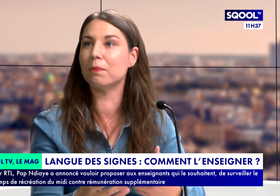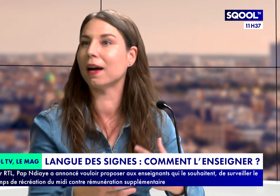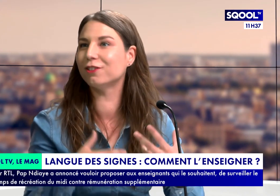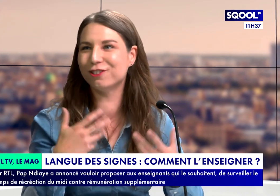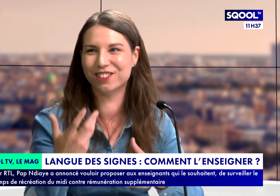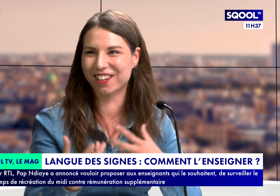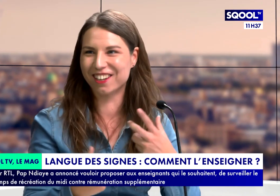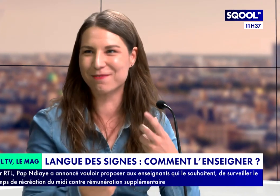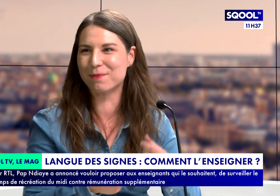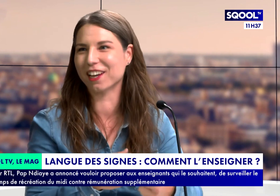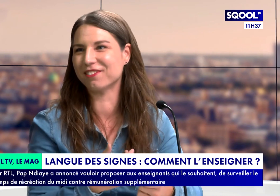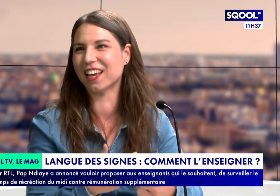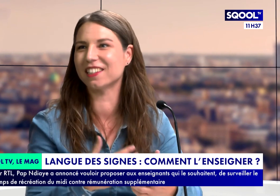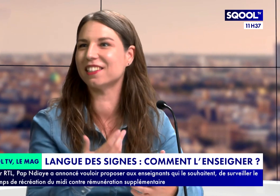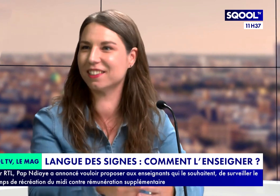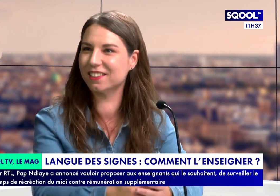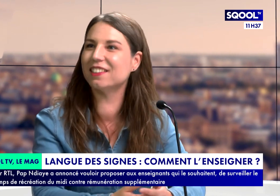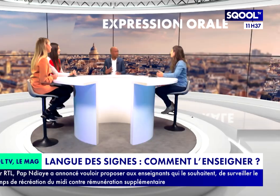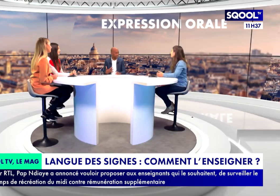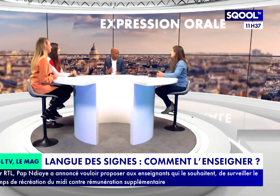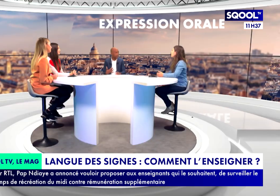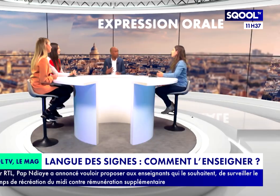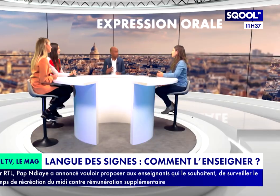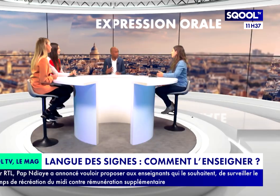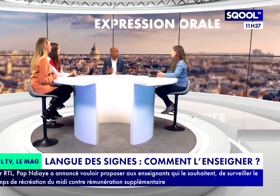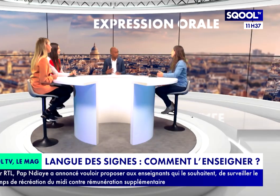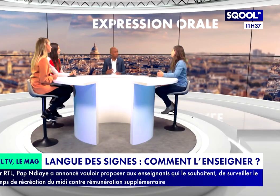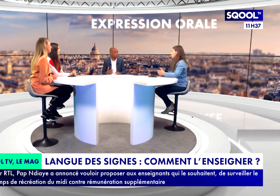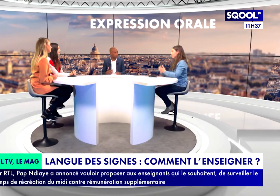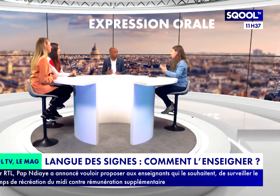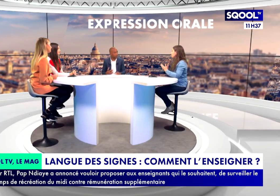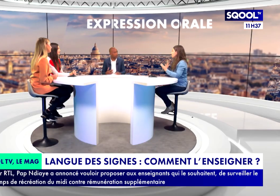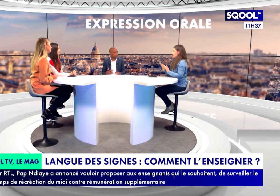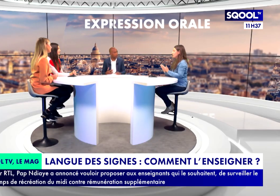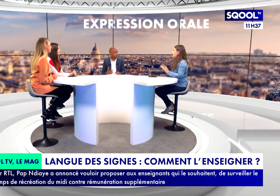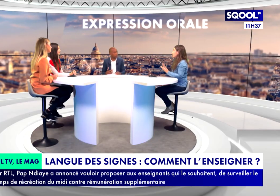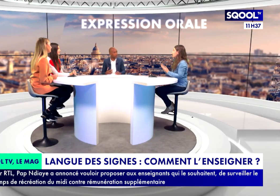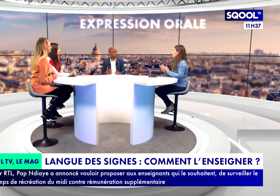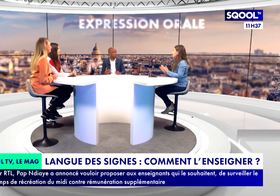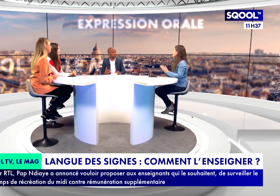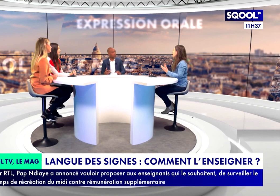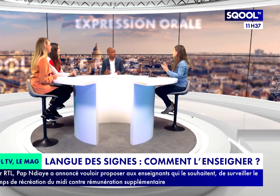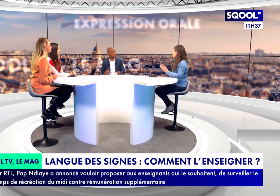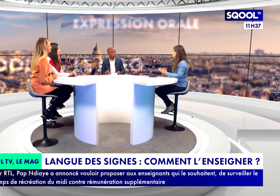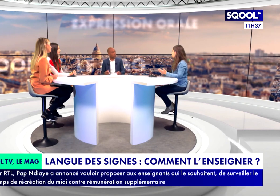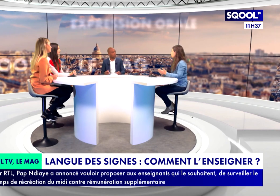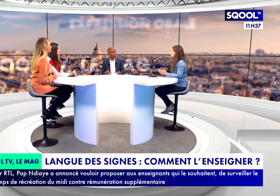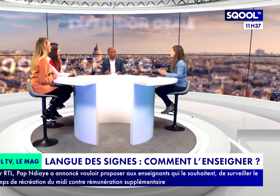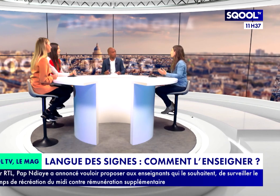pas tous les mêmes réflexes. Les mêmes attitudes, mêmes réflexes, d'accord ? Oui. Signer avec ses mains, c'est aussi quelque chose dont on n'a pas